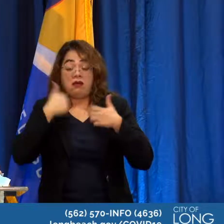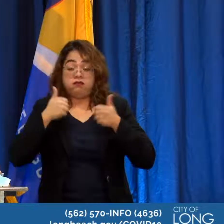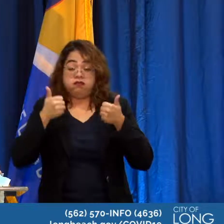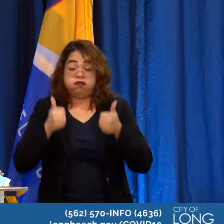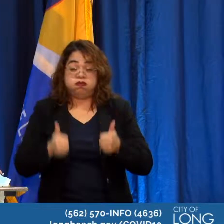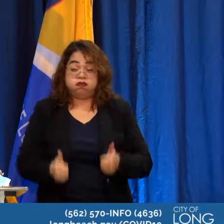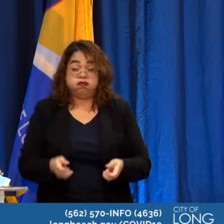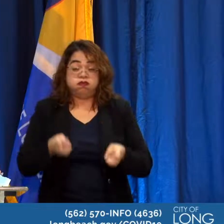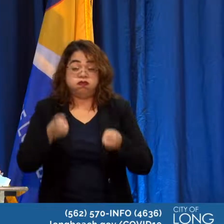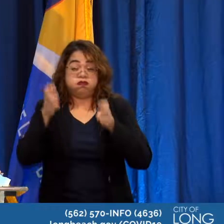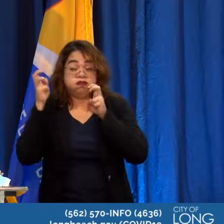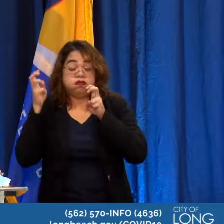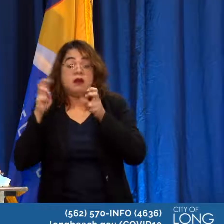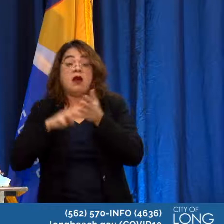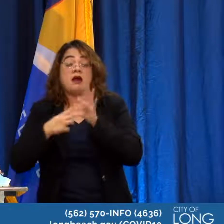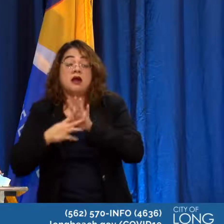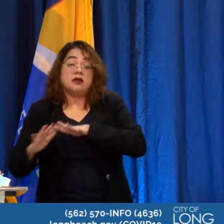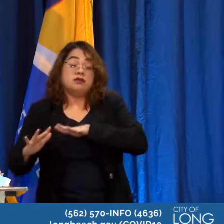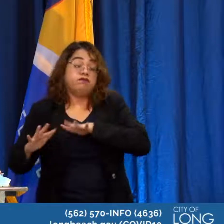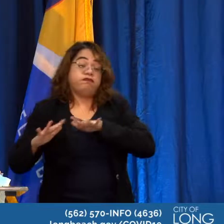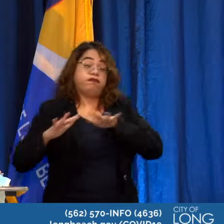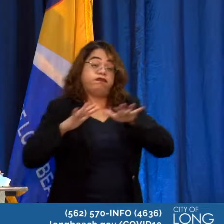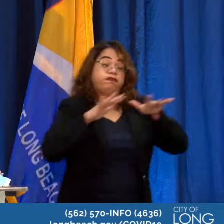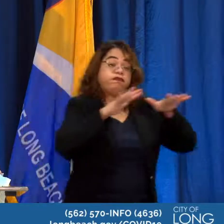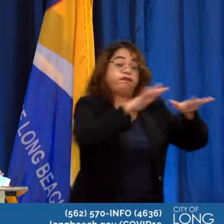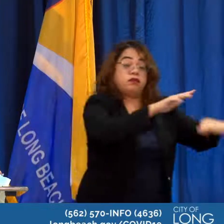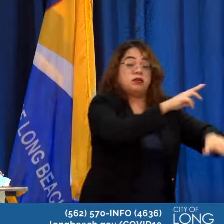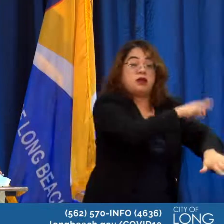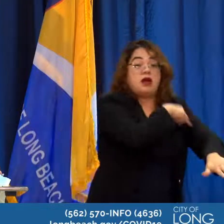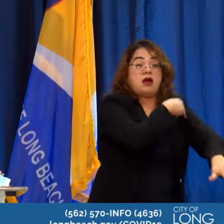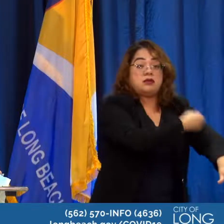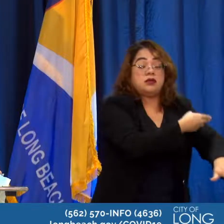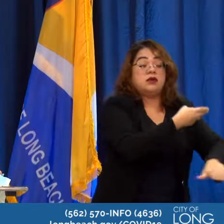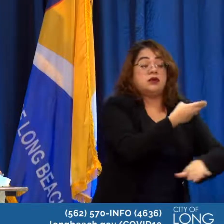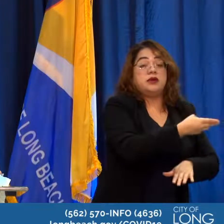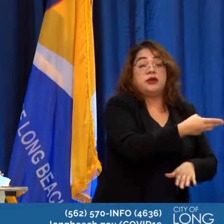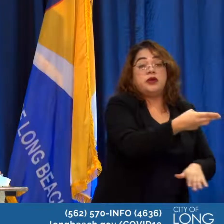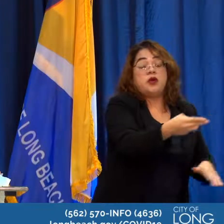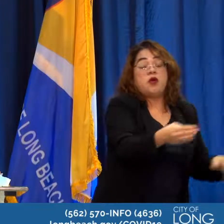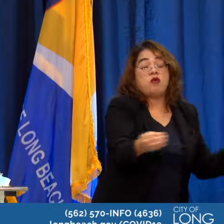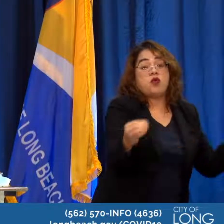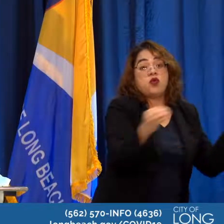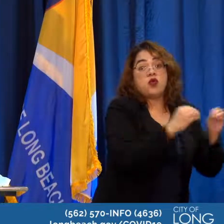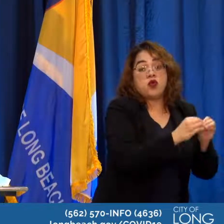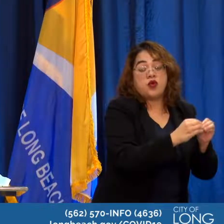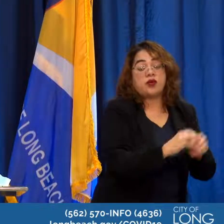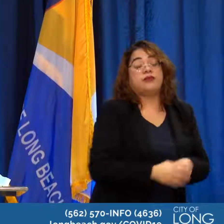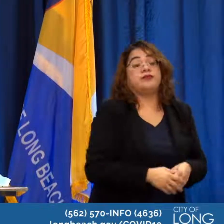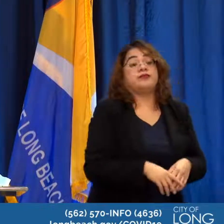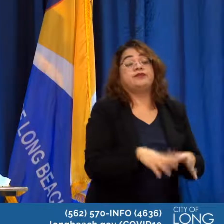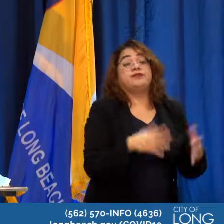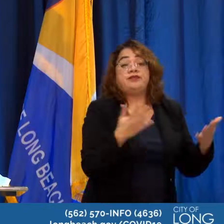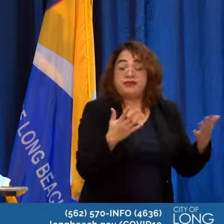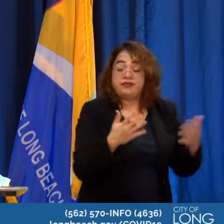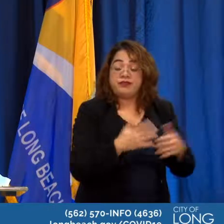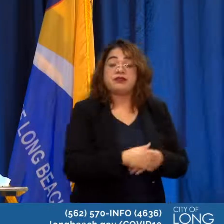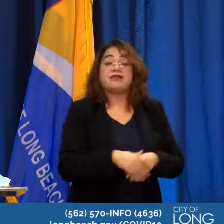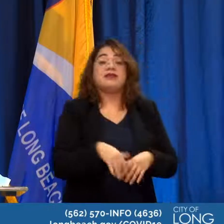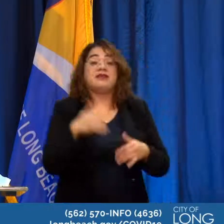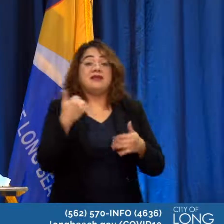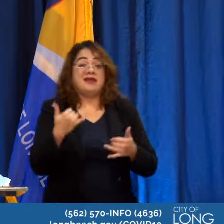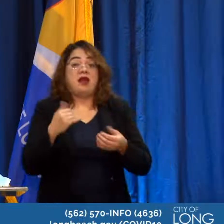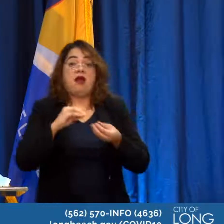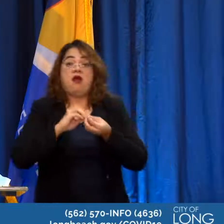las hospitalizaciones pueden resultar en la muerte. Es por eso que ahora estamos viendo números de doble dígitos